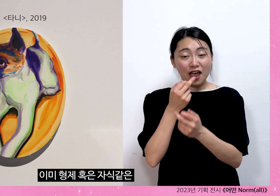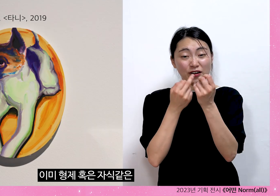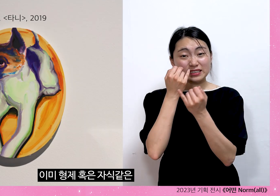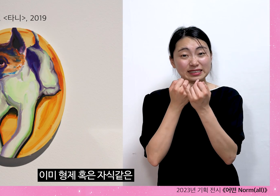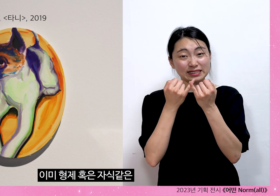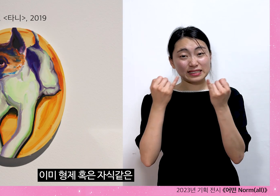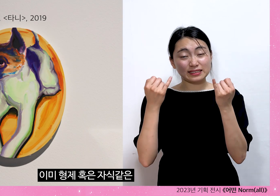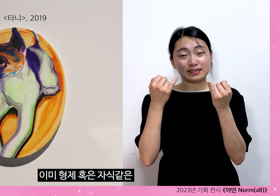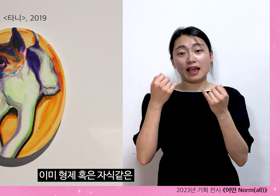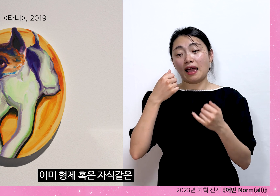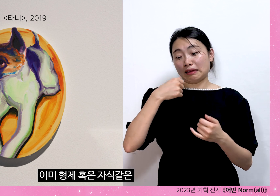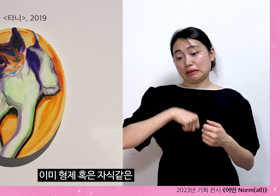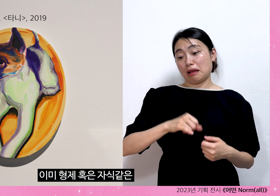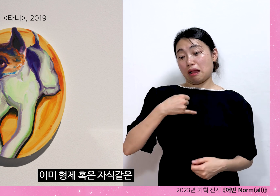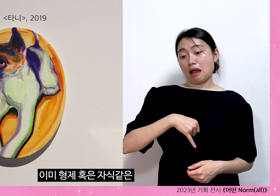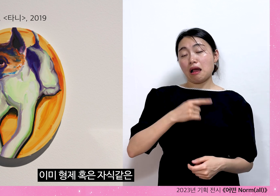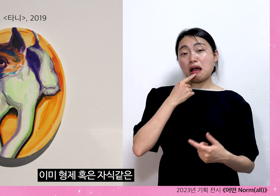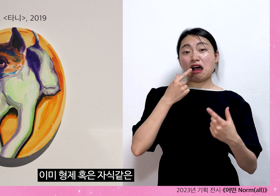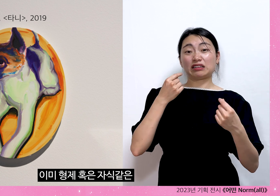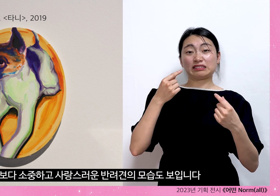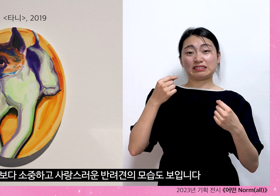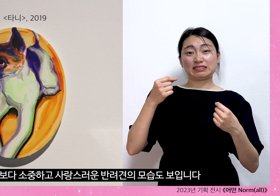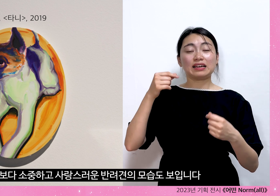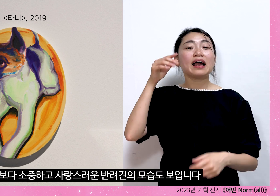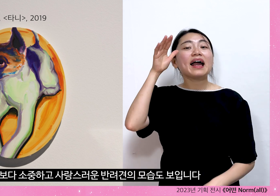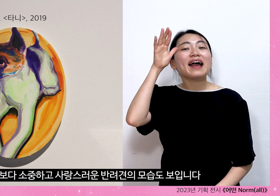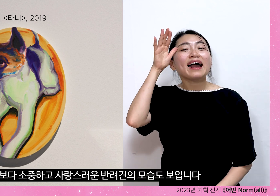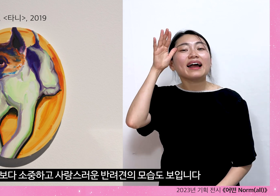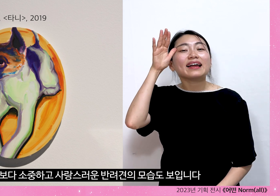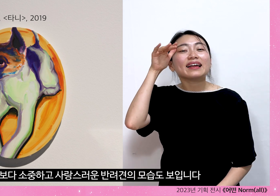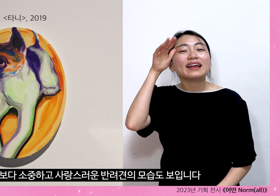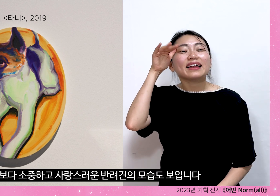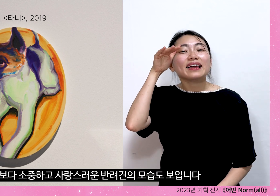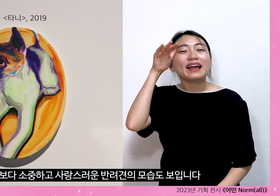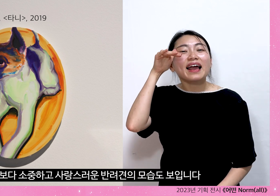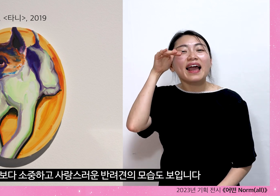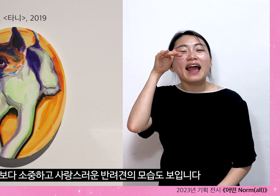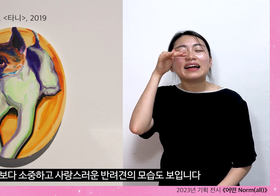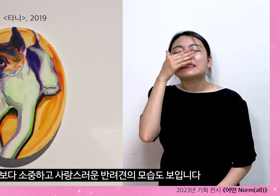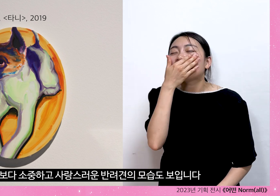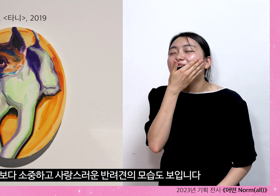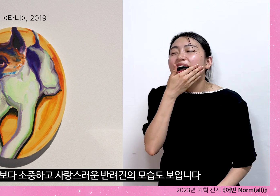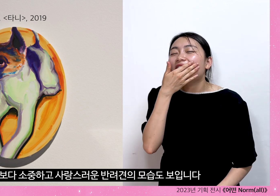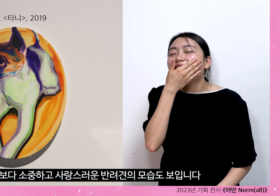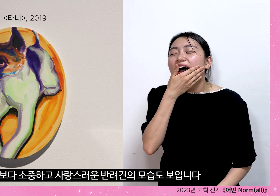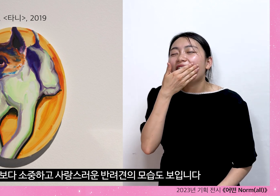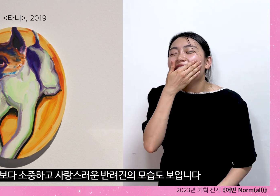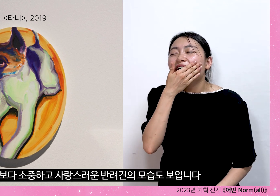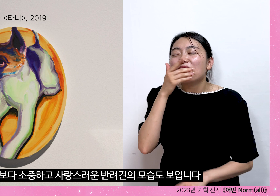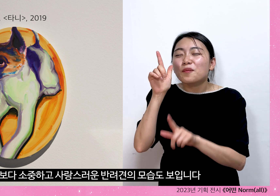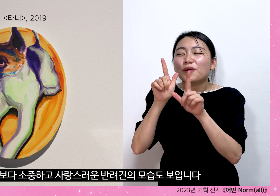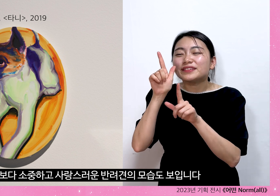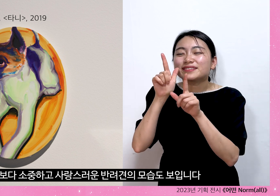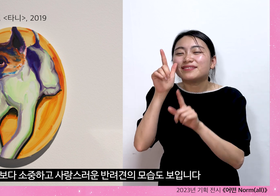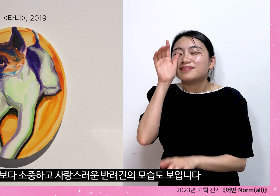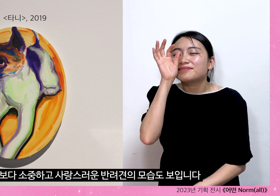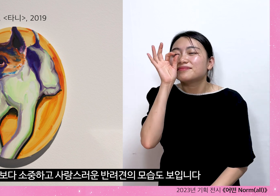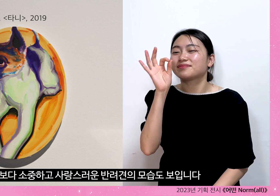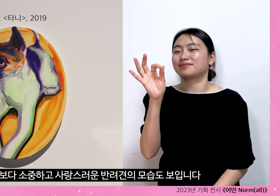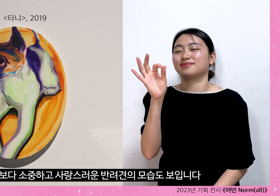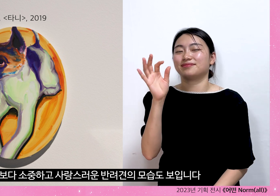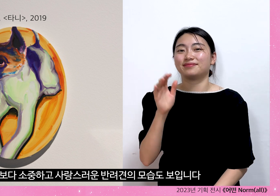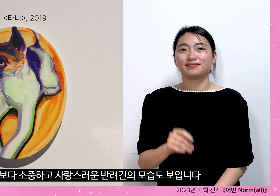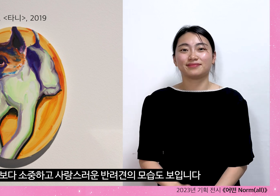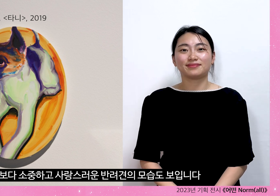이미 형제 혹은 자식 같은 그 무엇보다 소중하고 사랑스러운 반려견의 모습도